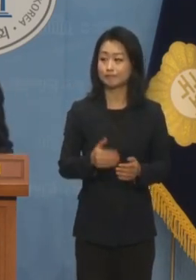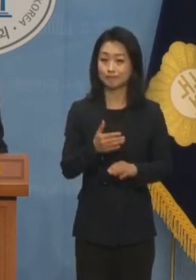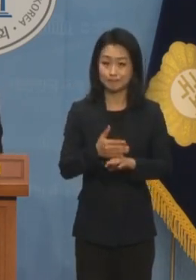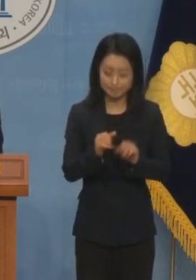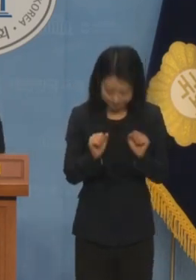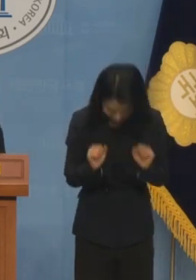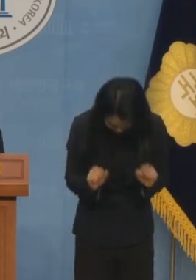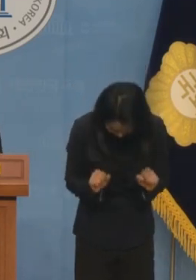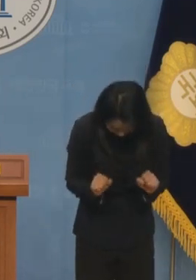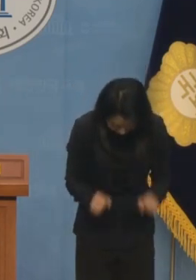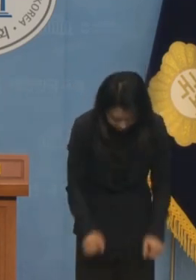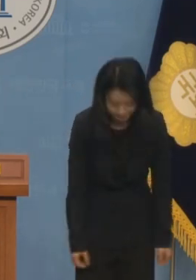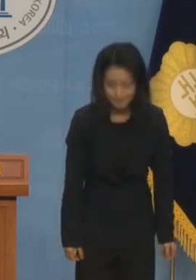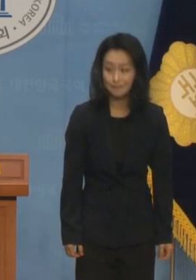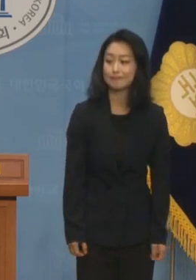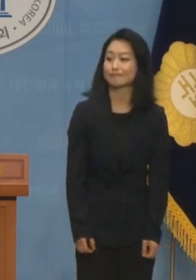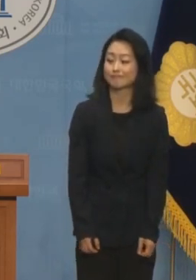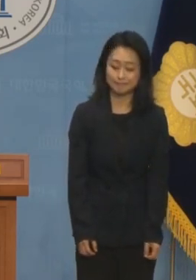감사합니다.